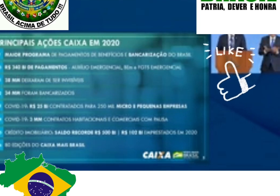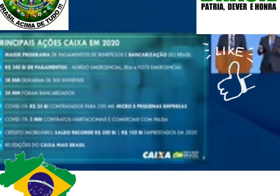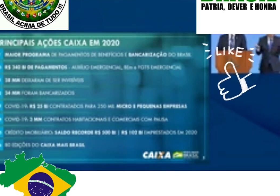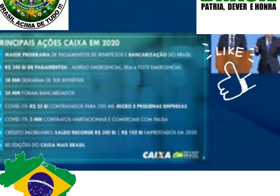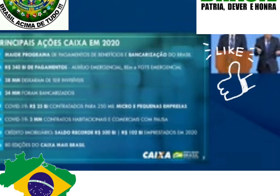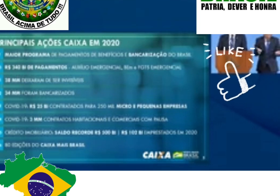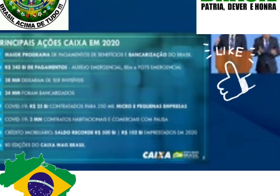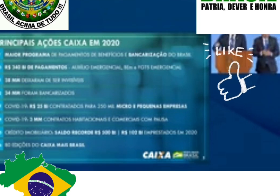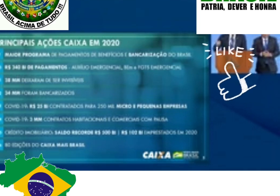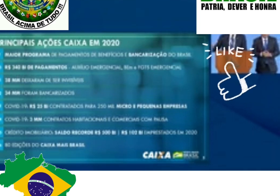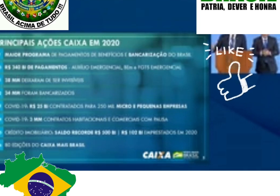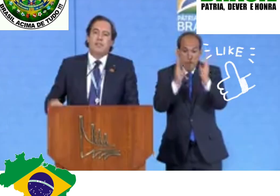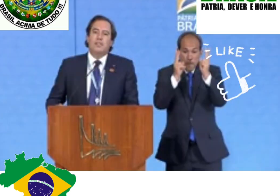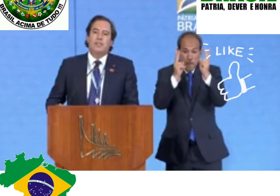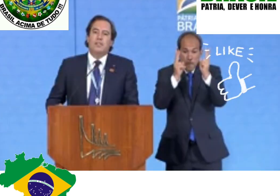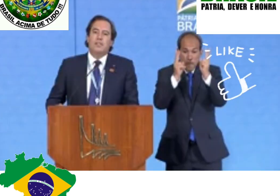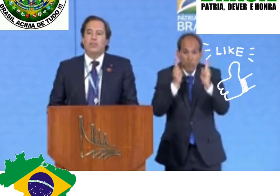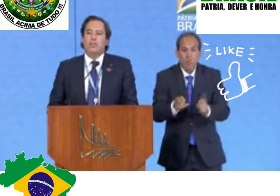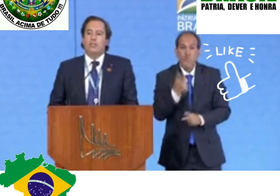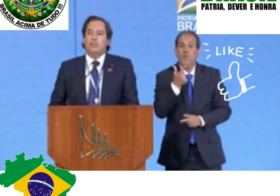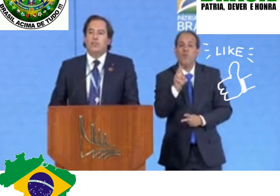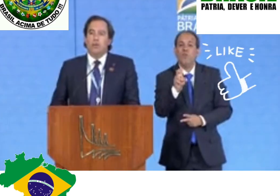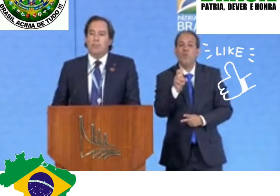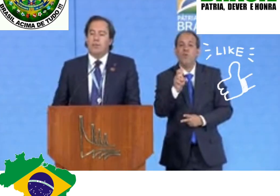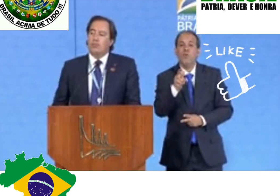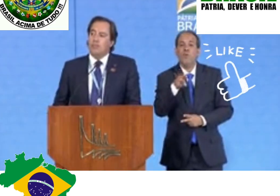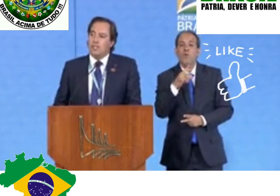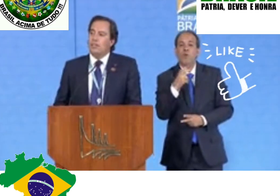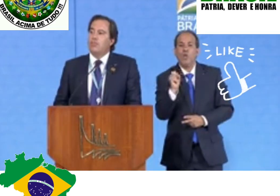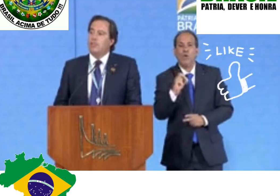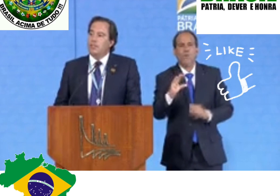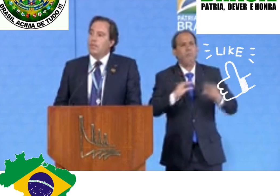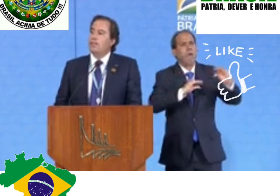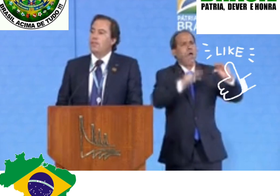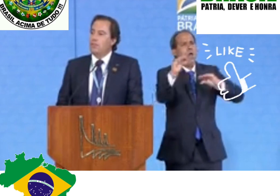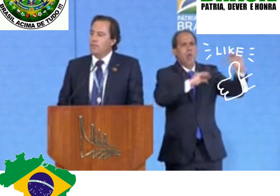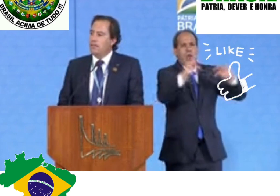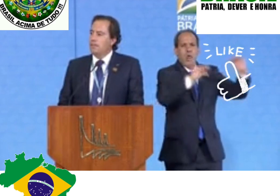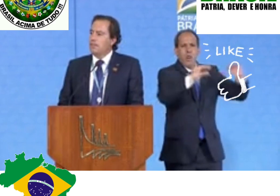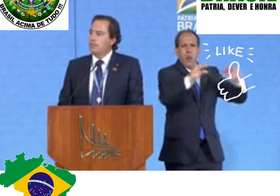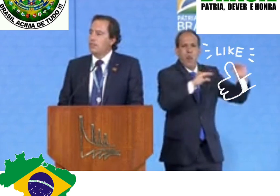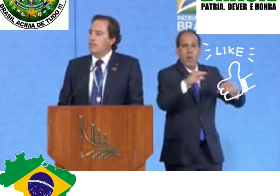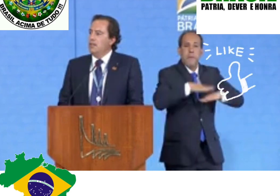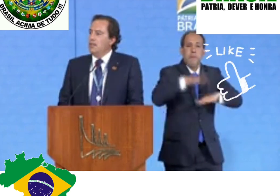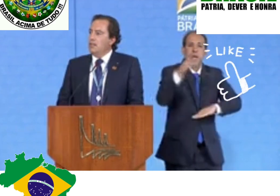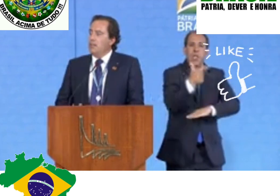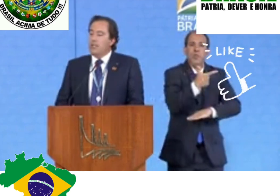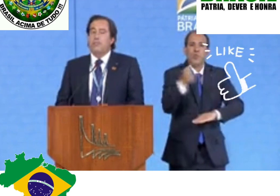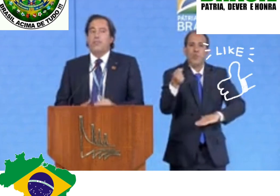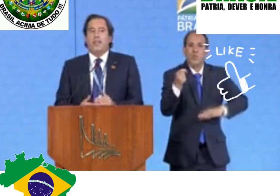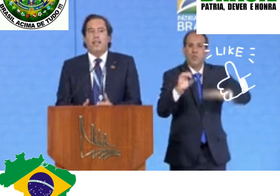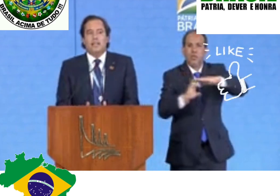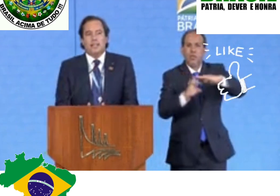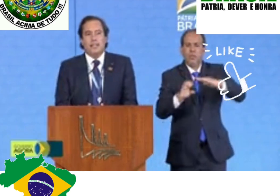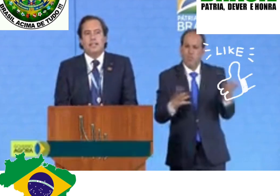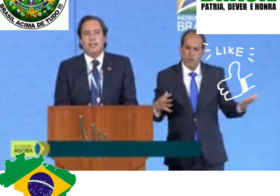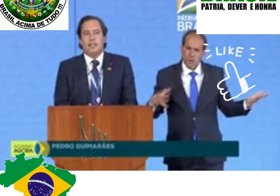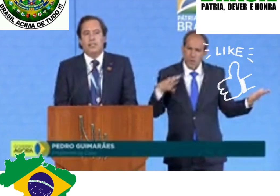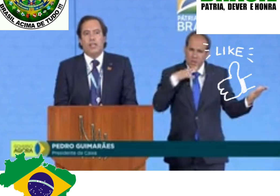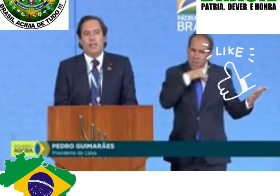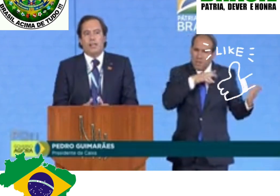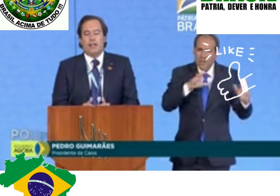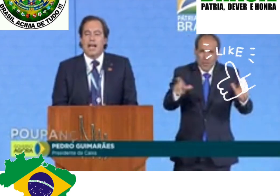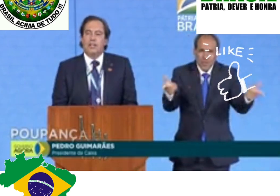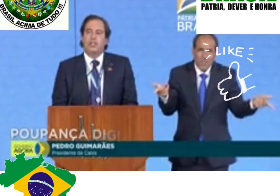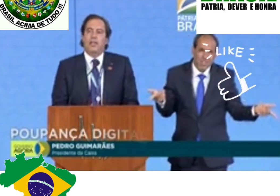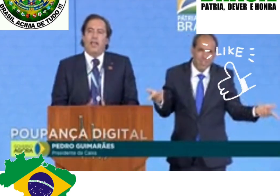Hoje, os mesmos 20 bilhões vão para 250 mil empresas. Então, a diferença é